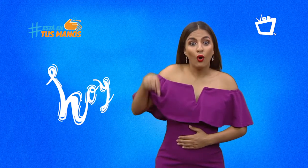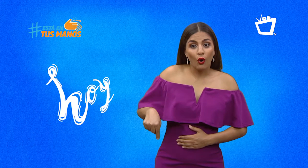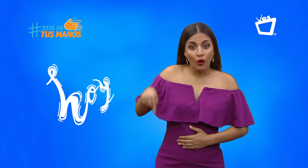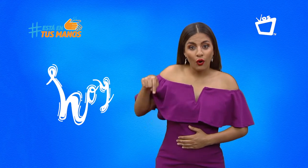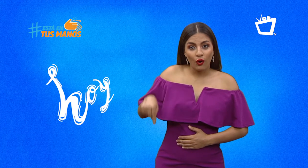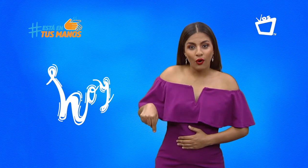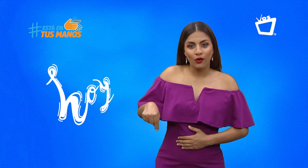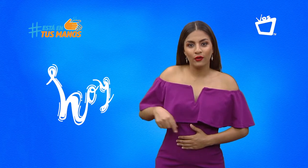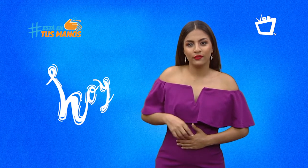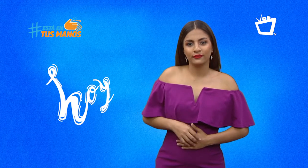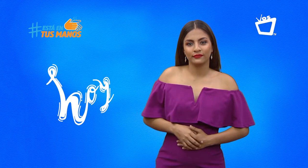hoy